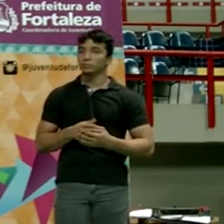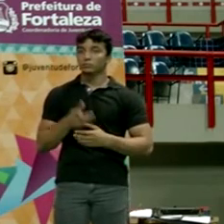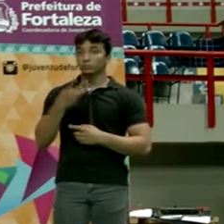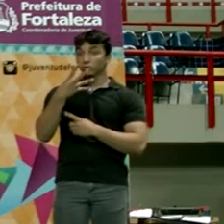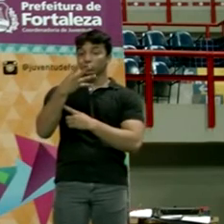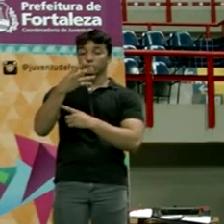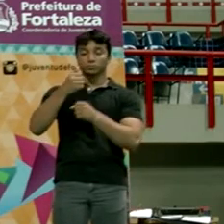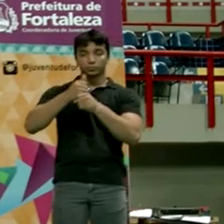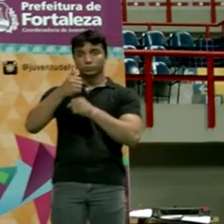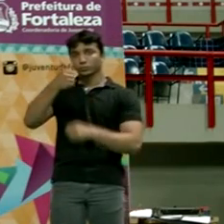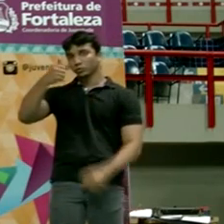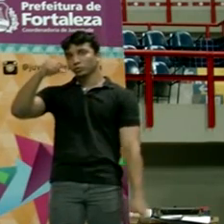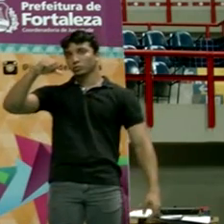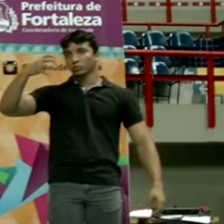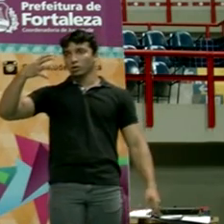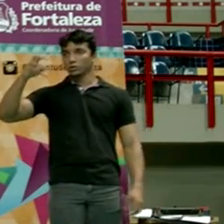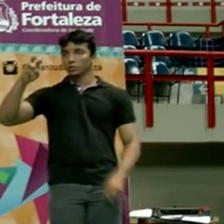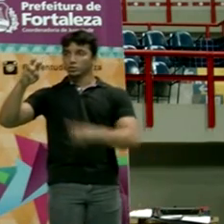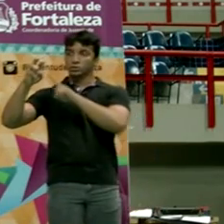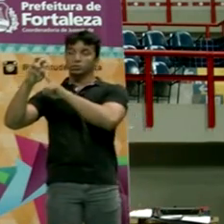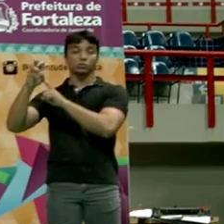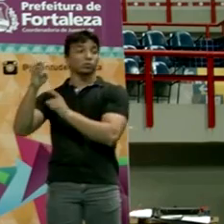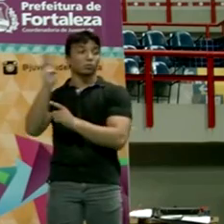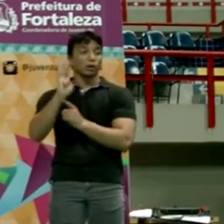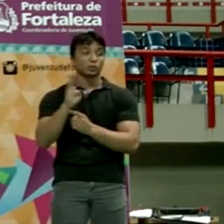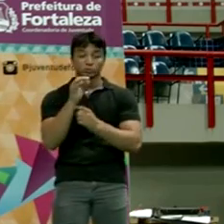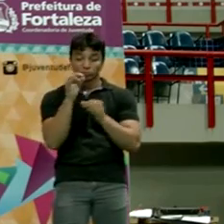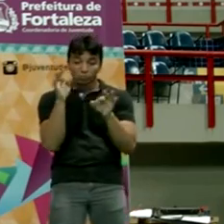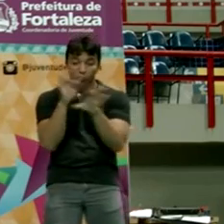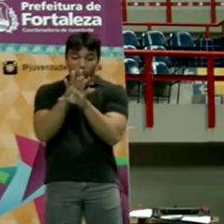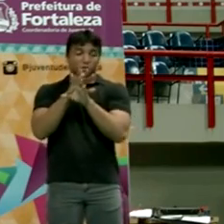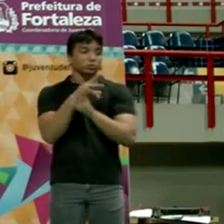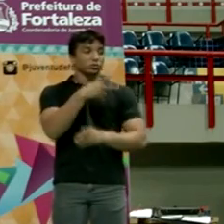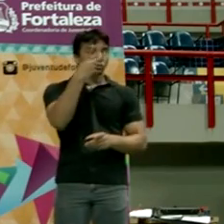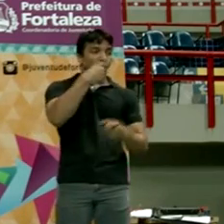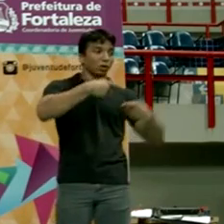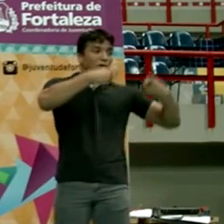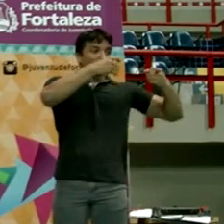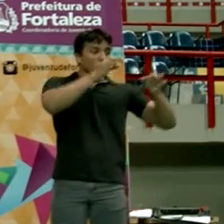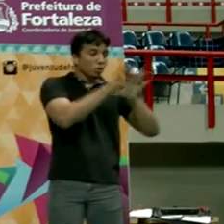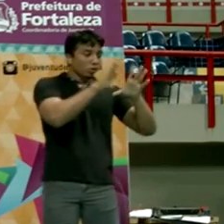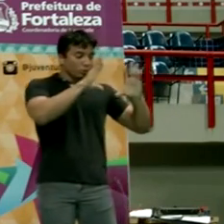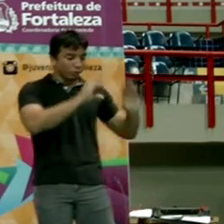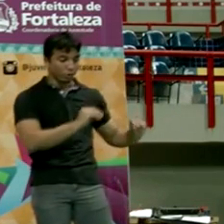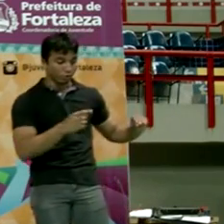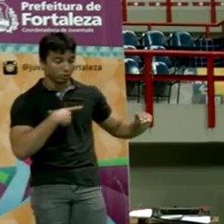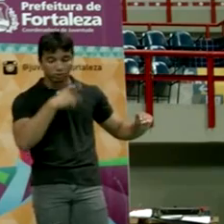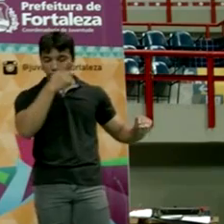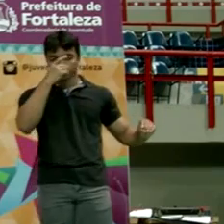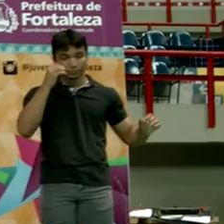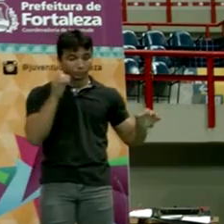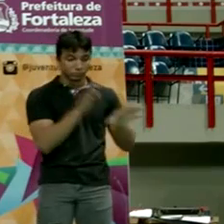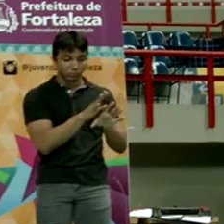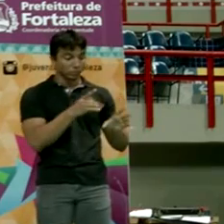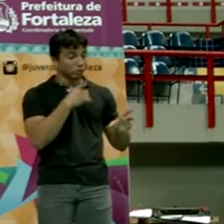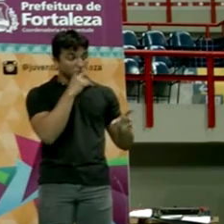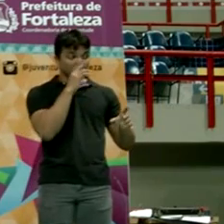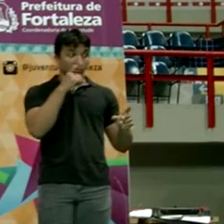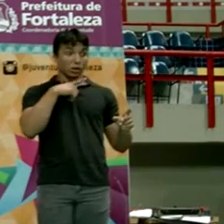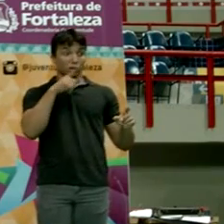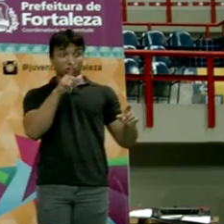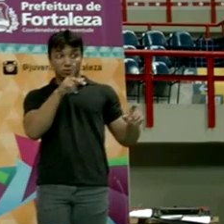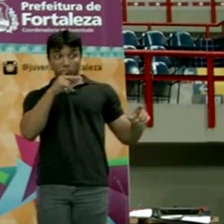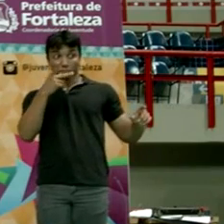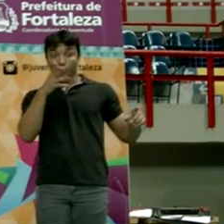Em 45, o Brasil sai da Segunda Guerra e os militares que tinham